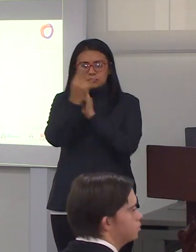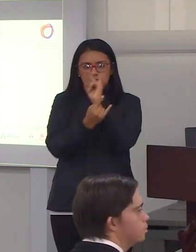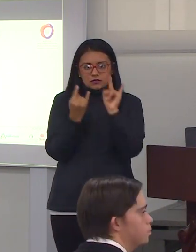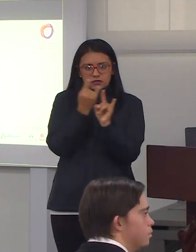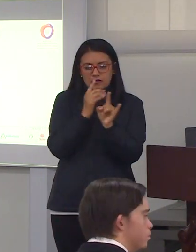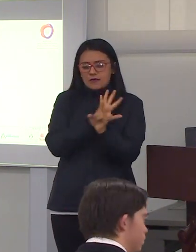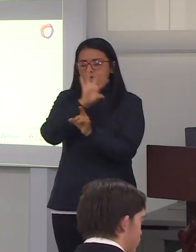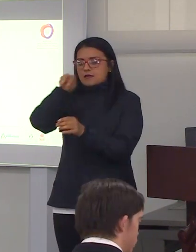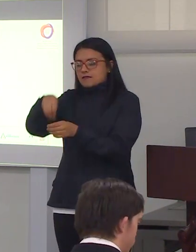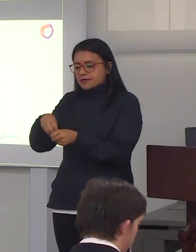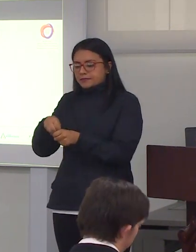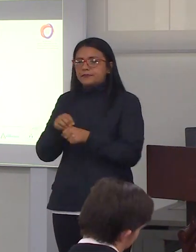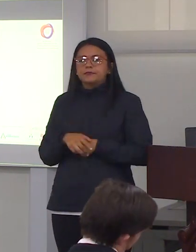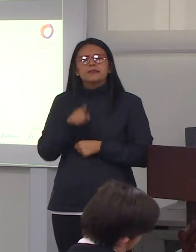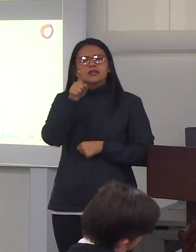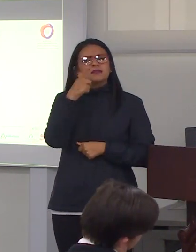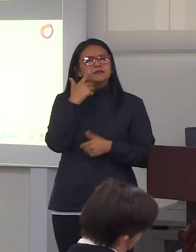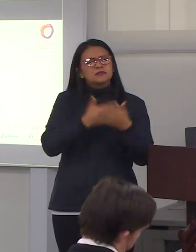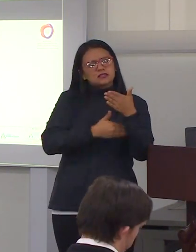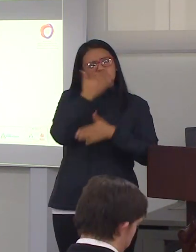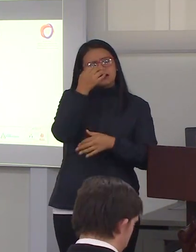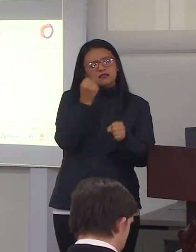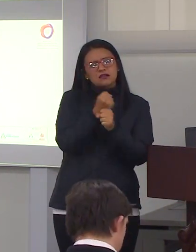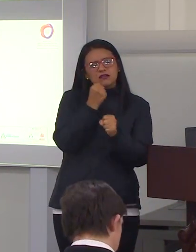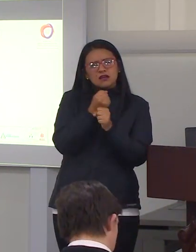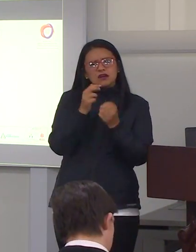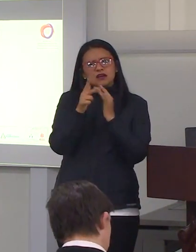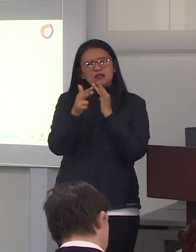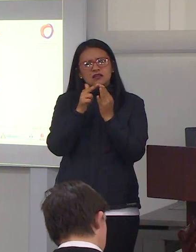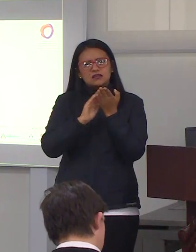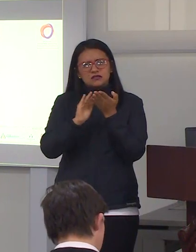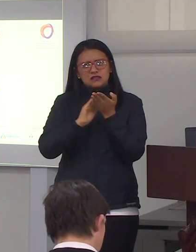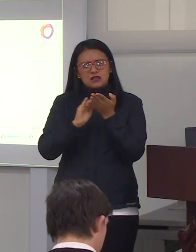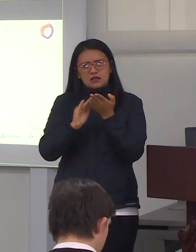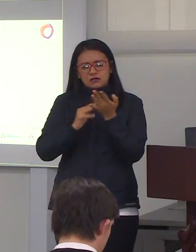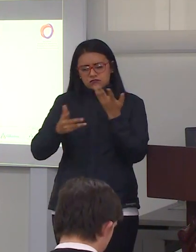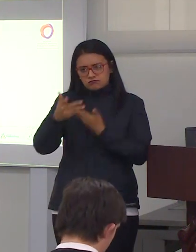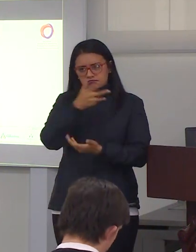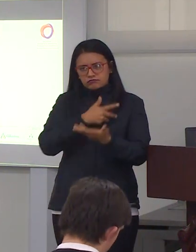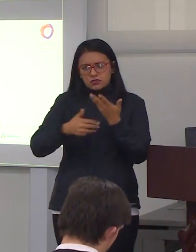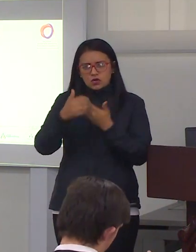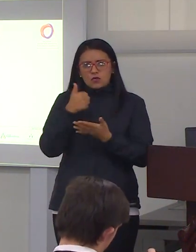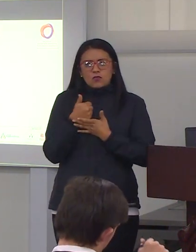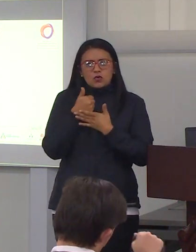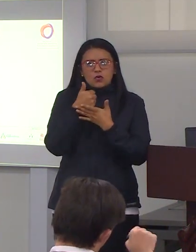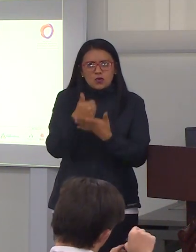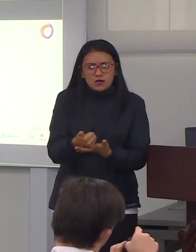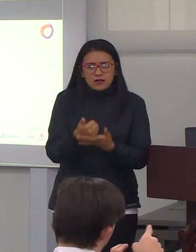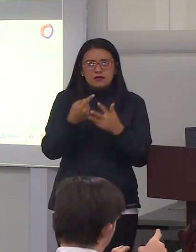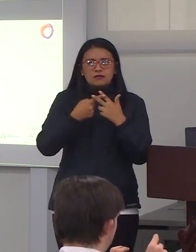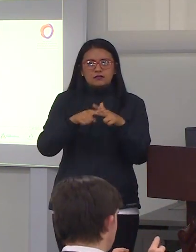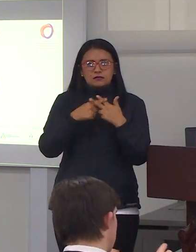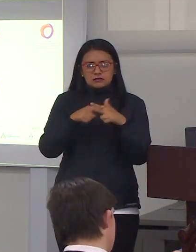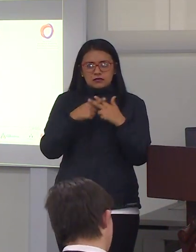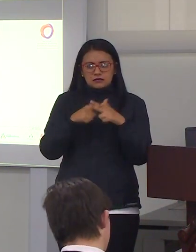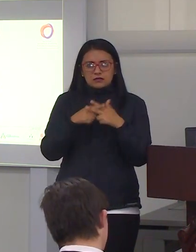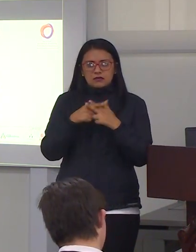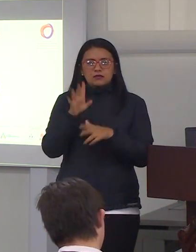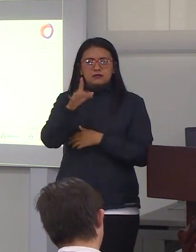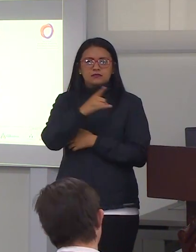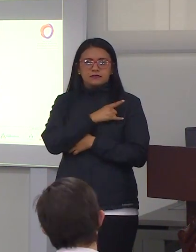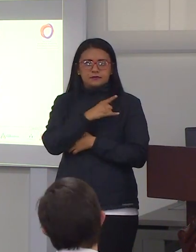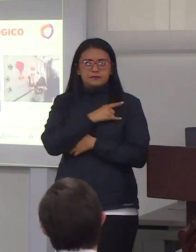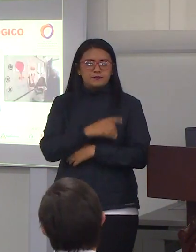la transición y empezamos a trabajar alternativas de aprendizaje cooperativo y colaborativo en los talleres cooperativos con la